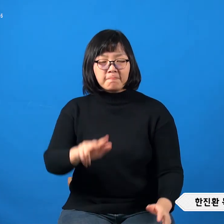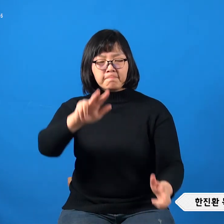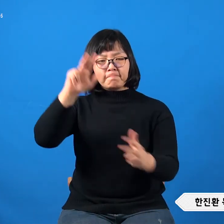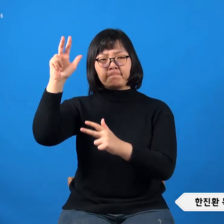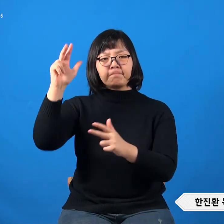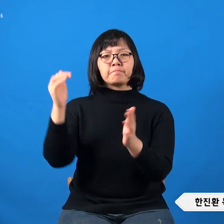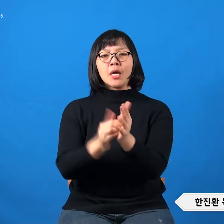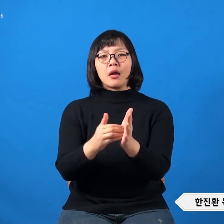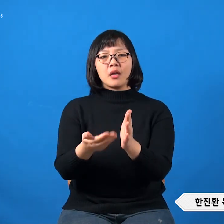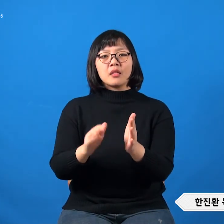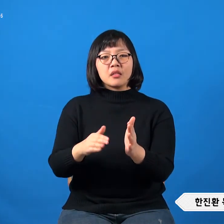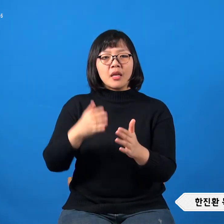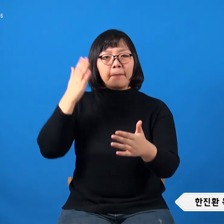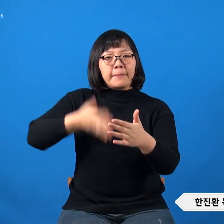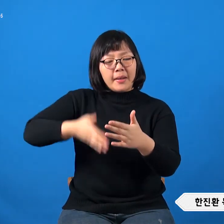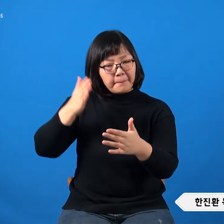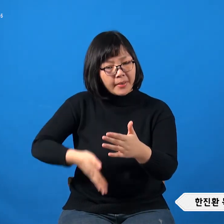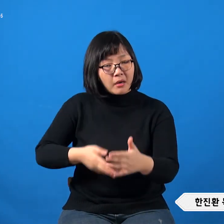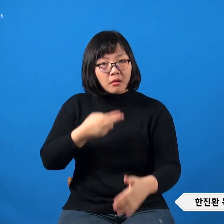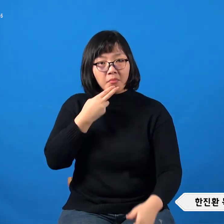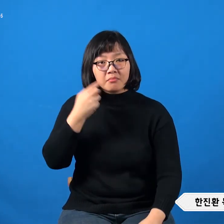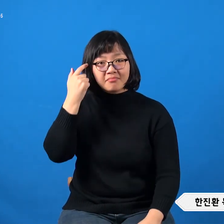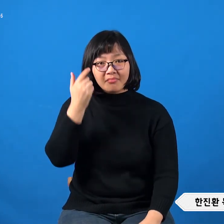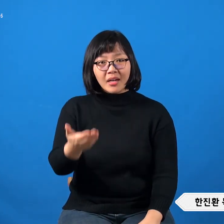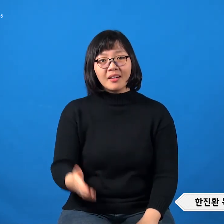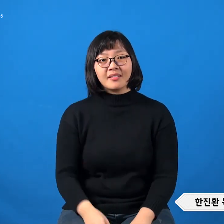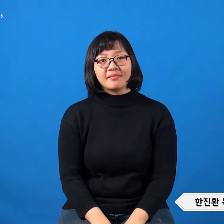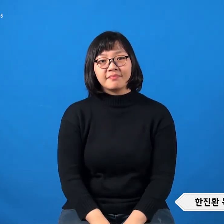서원해놓고 지키지 않고 있는 일은 없습니까?